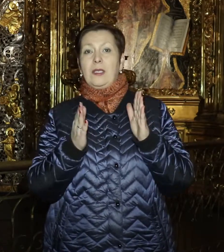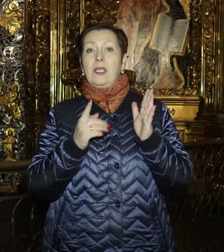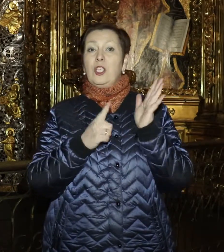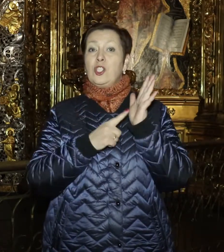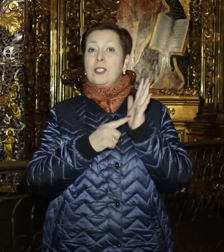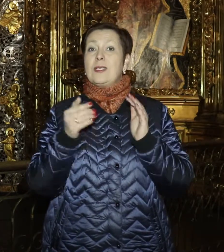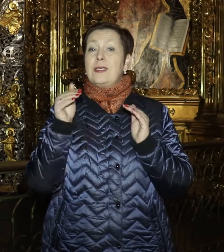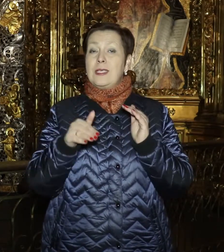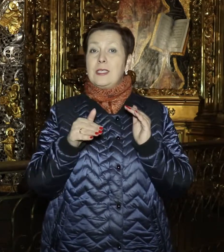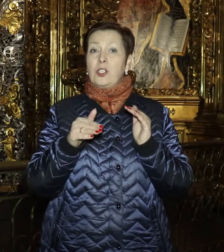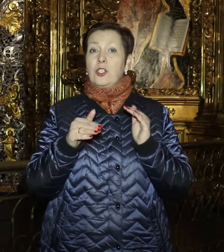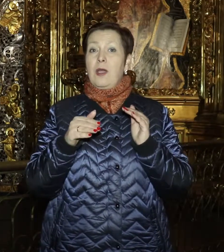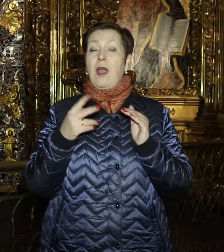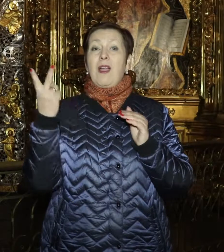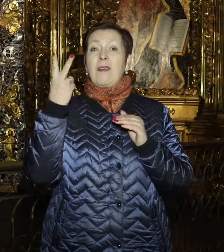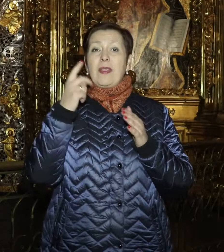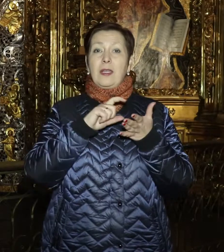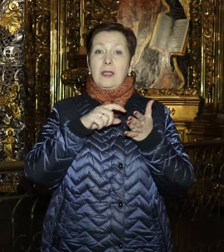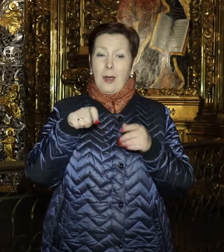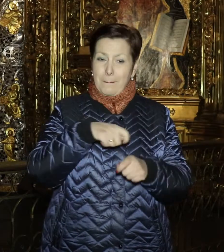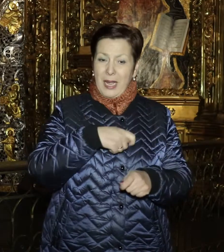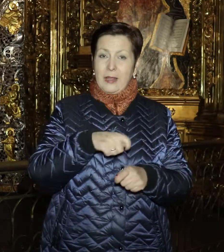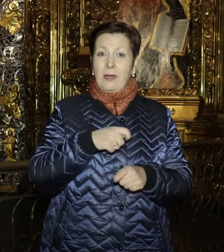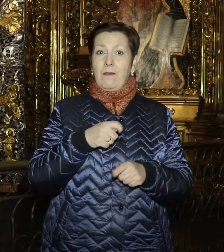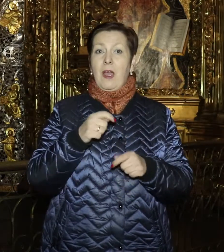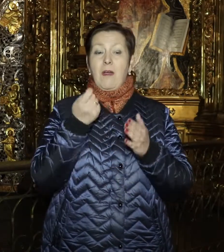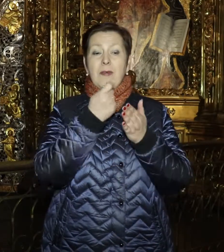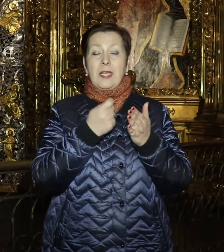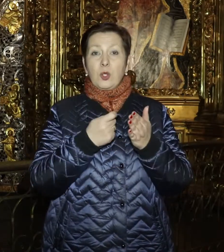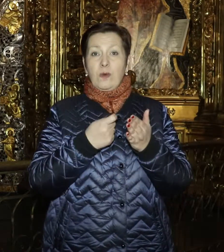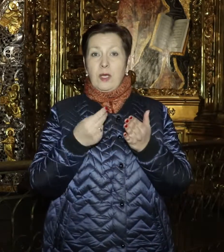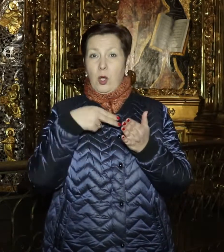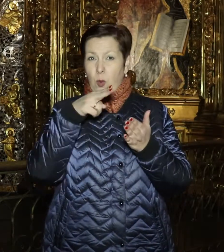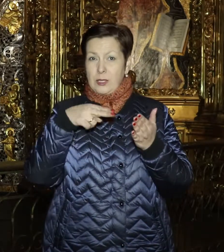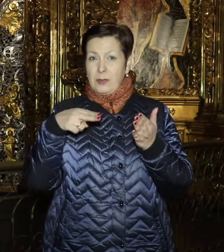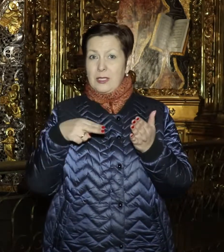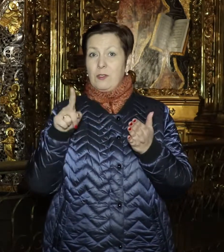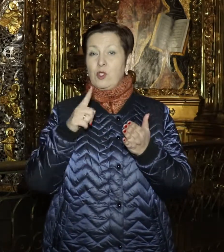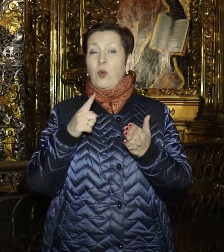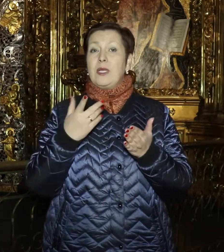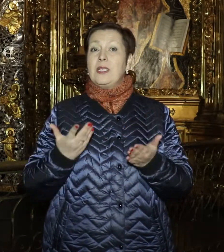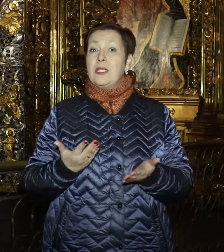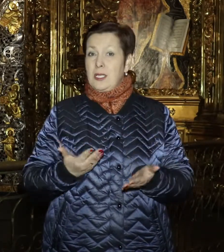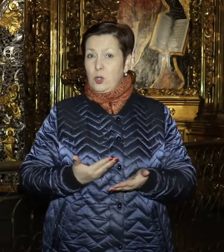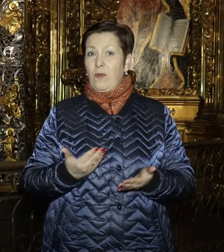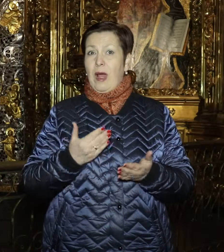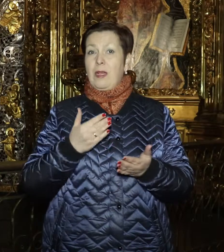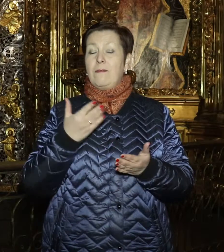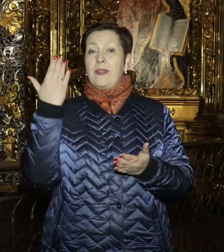6 тисяч квадратних метрів фрескових розписів, що існували в давнину, збереглося 3 тисячі квадратних